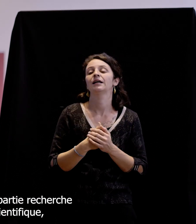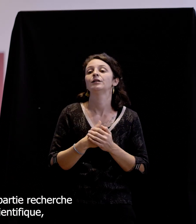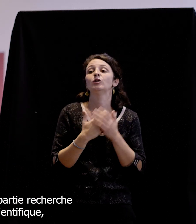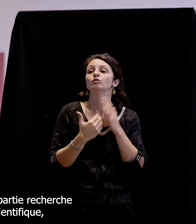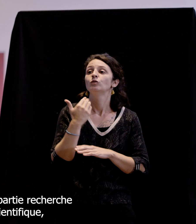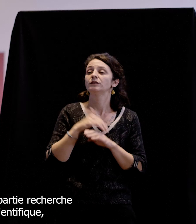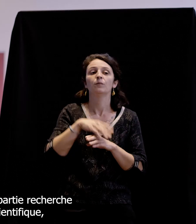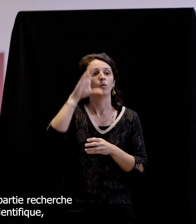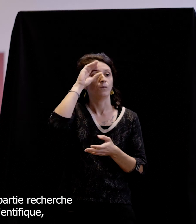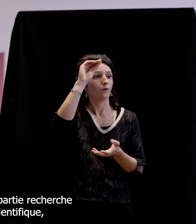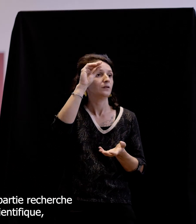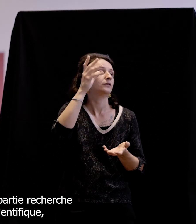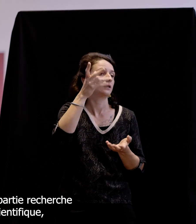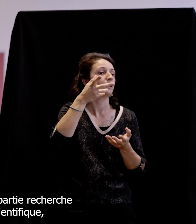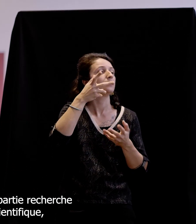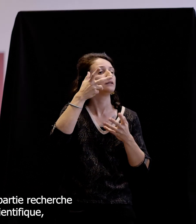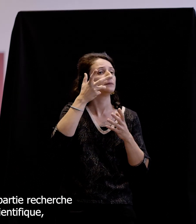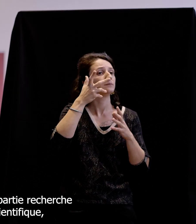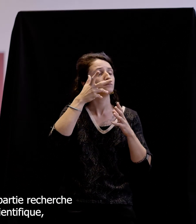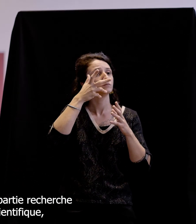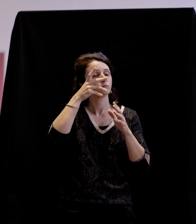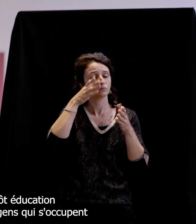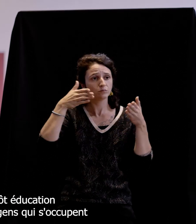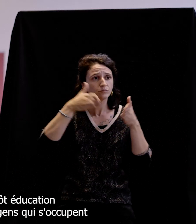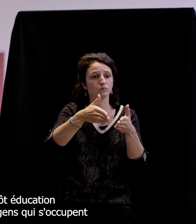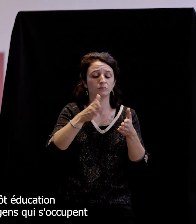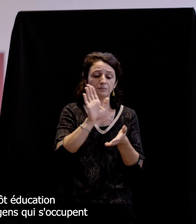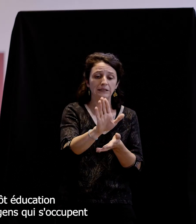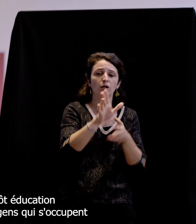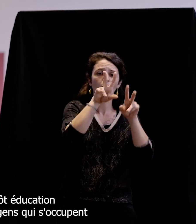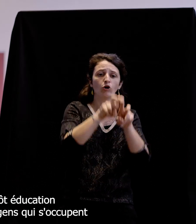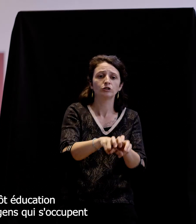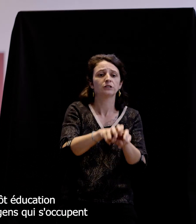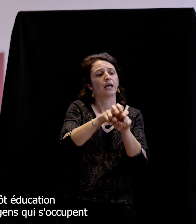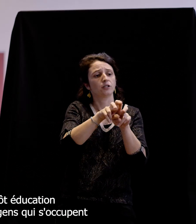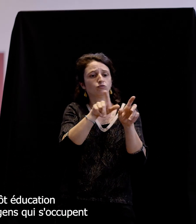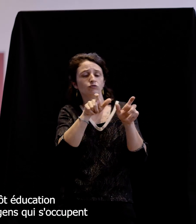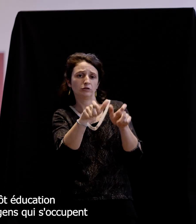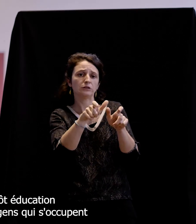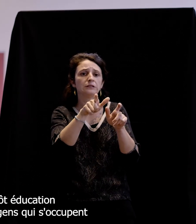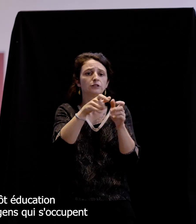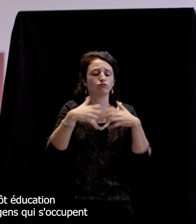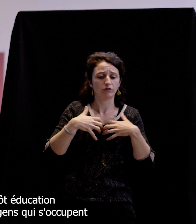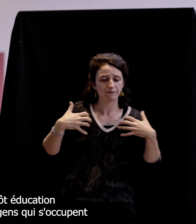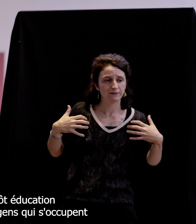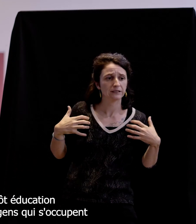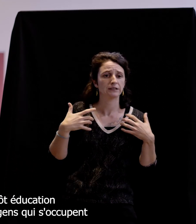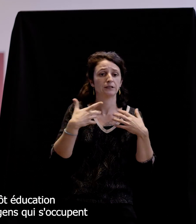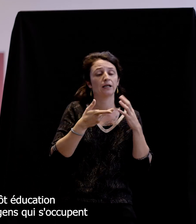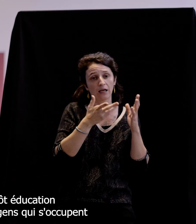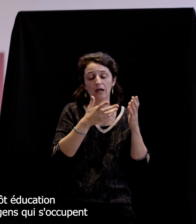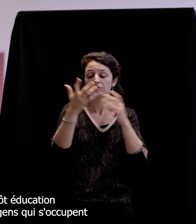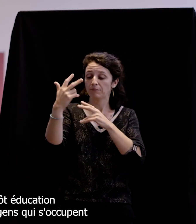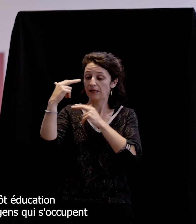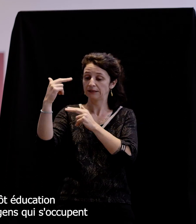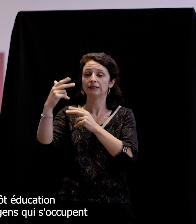La partie recherche clinique et scientifique et la partie plutôt éducation qui concerne